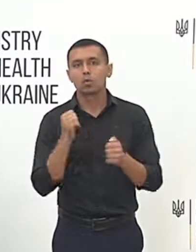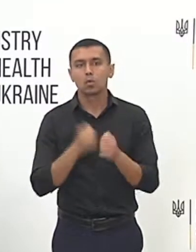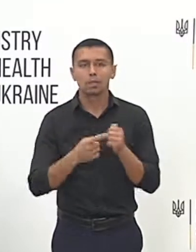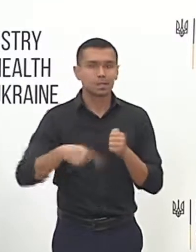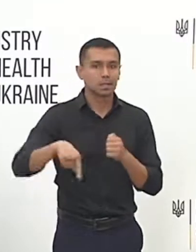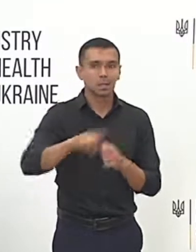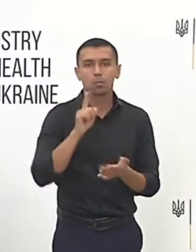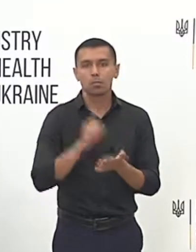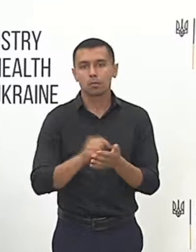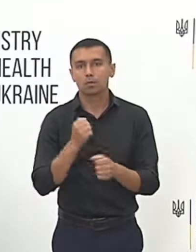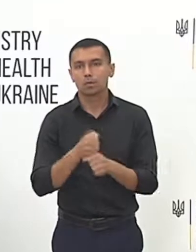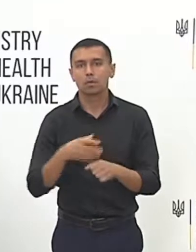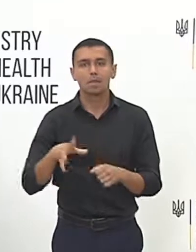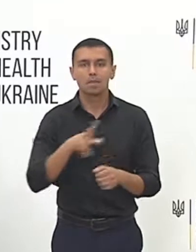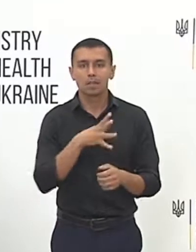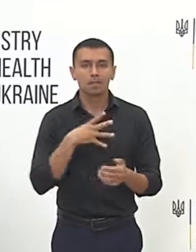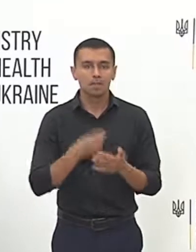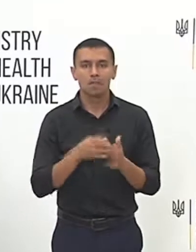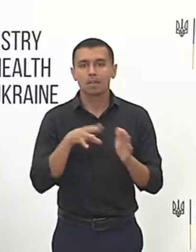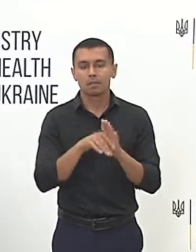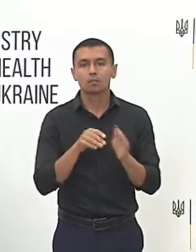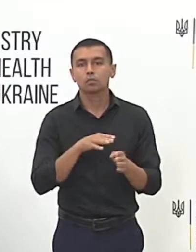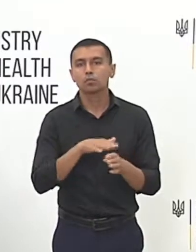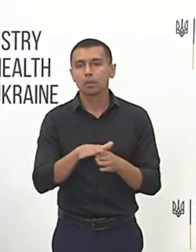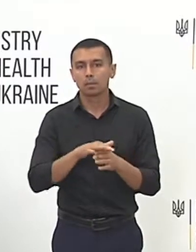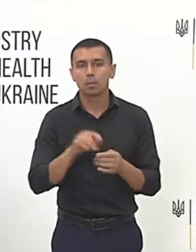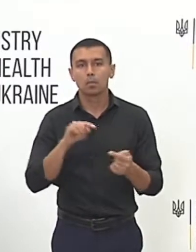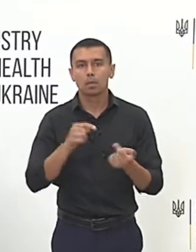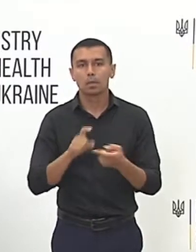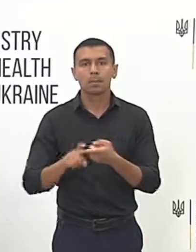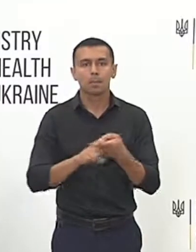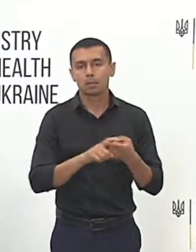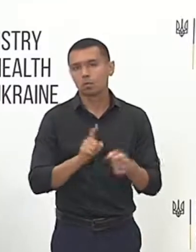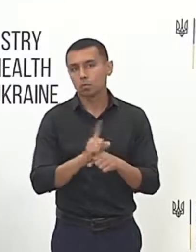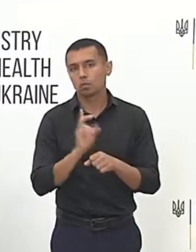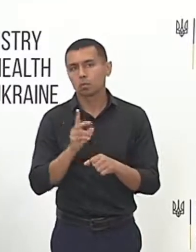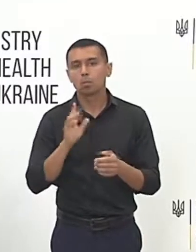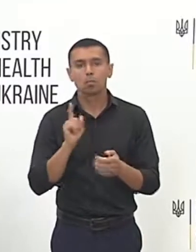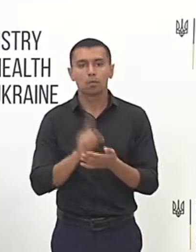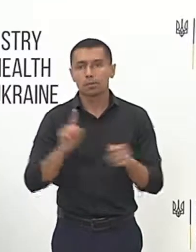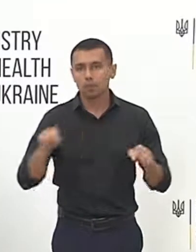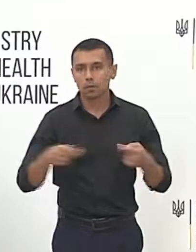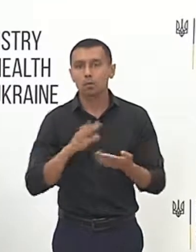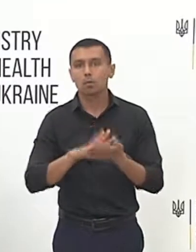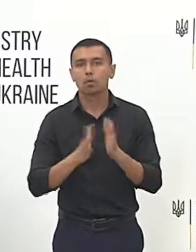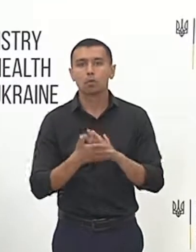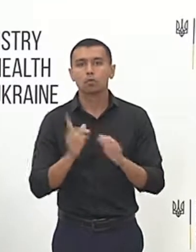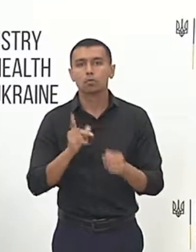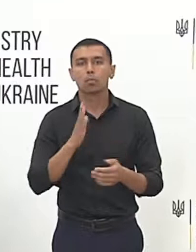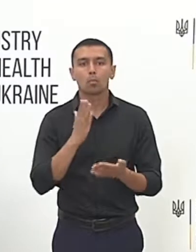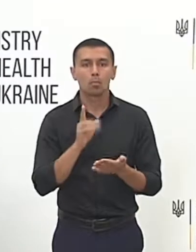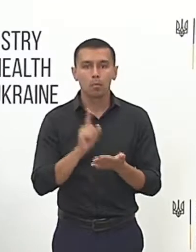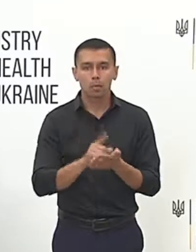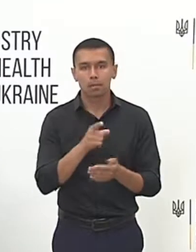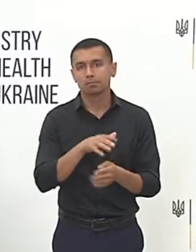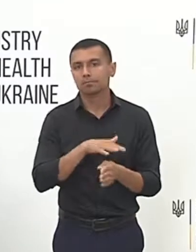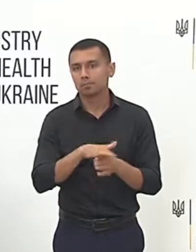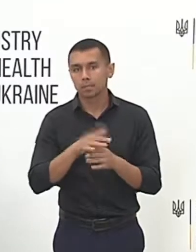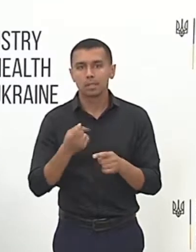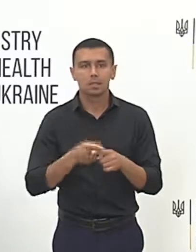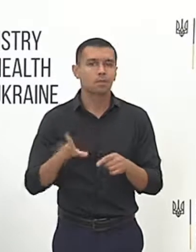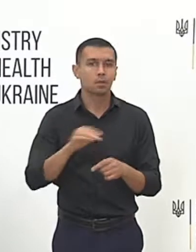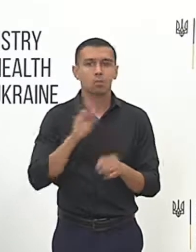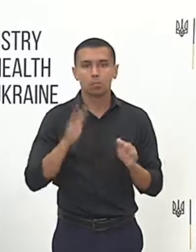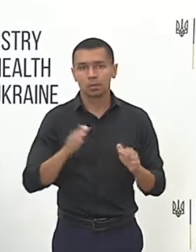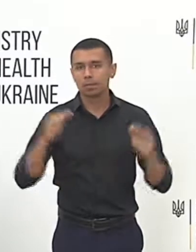з них повинен робити свій вклад в дотримання протиепідемічних норм. Хтось повинен створити умови, хтось повинен їх дотримуватись. І це все